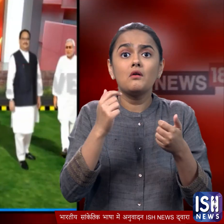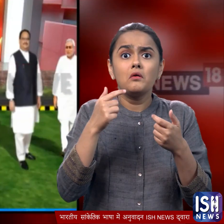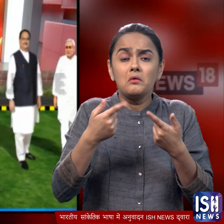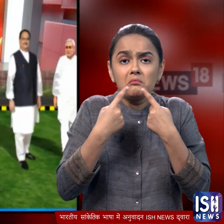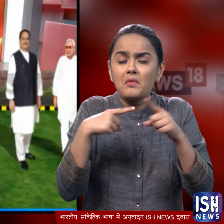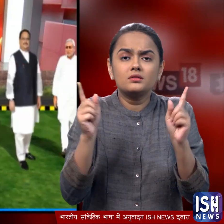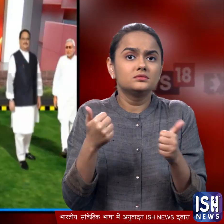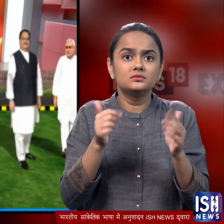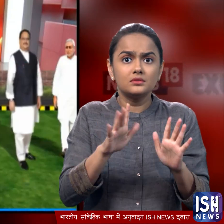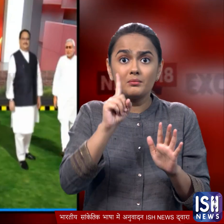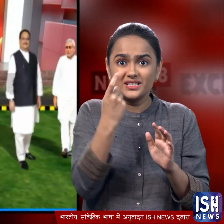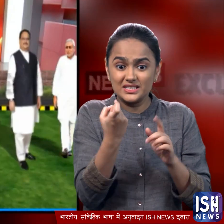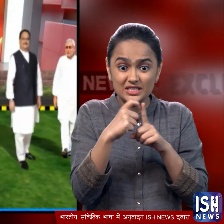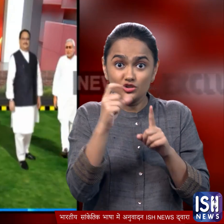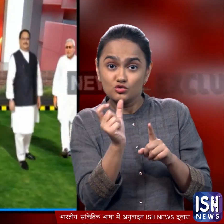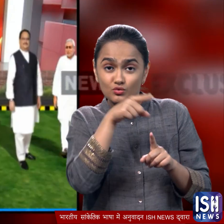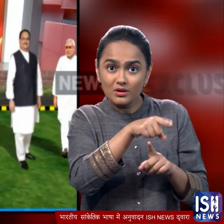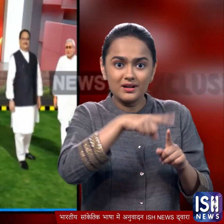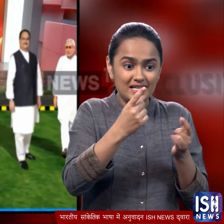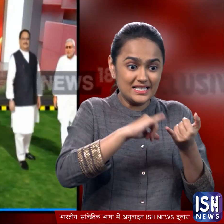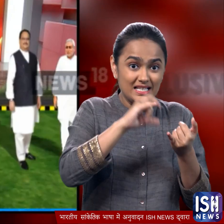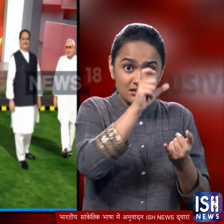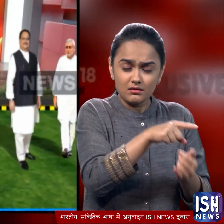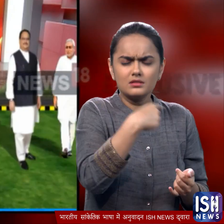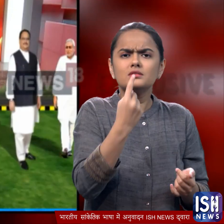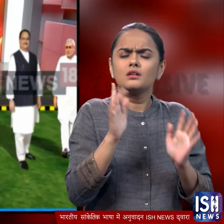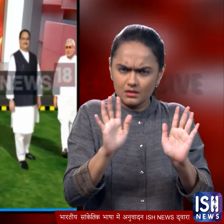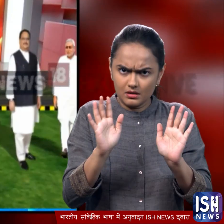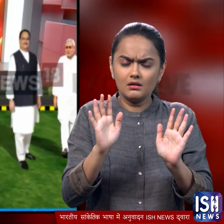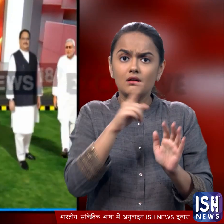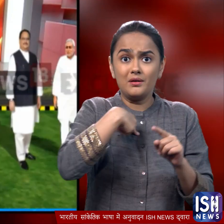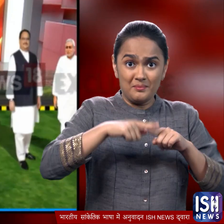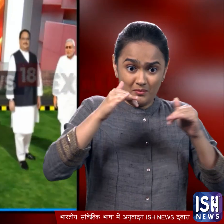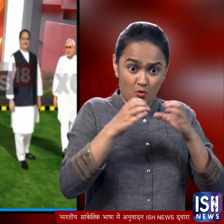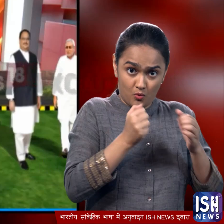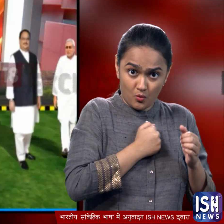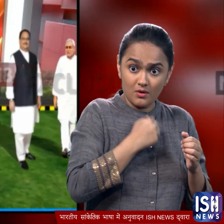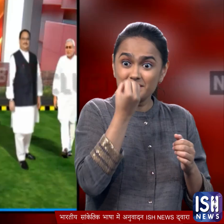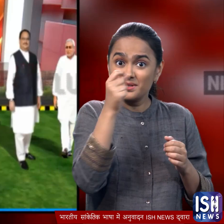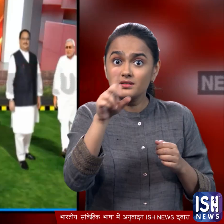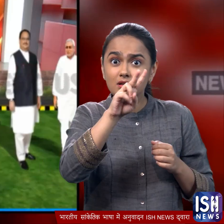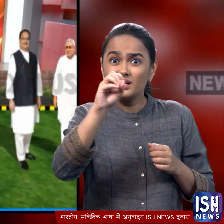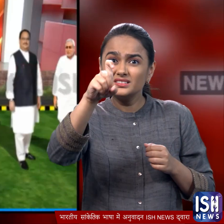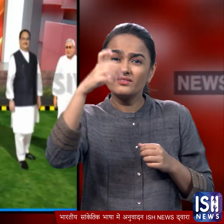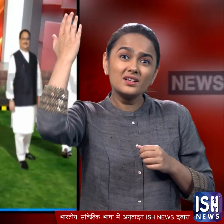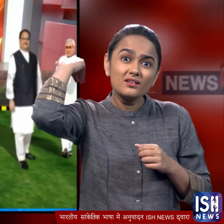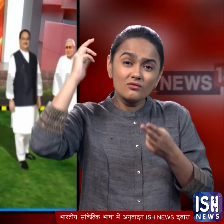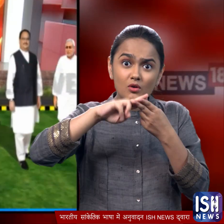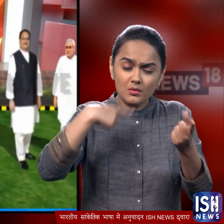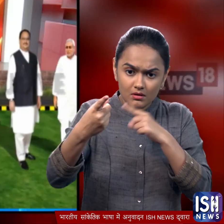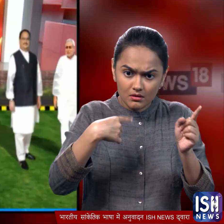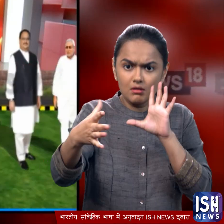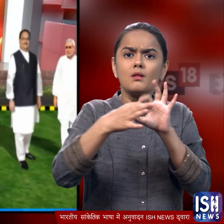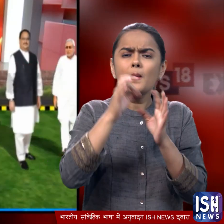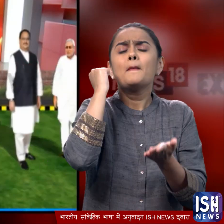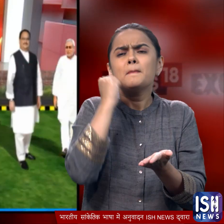तक गठबंधन नहीं हुआ है, लेकिन जेडीयू महासचिव केसी त्यागी ने कहा कि उनकी पार्टी और बीजेपी के बीच 2007 के फॉर्मूले